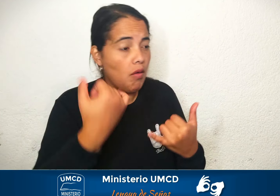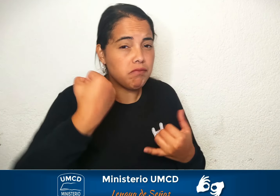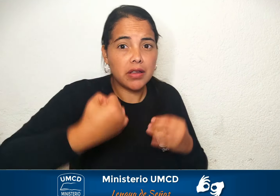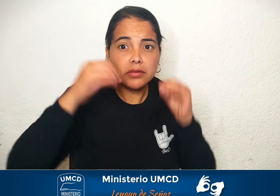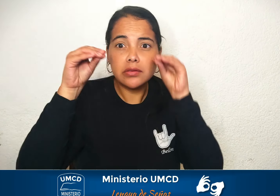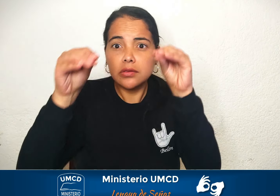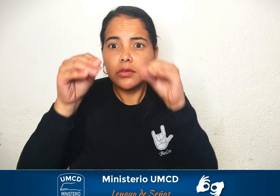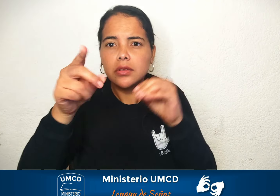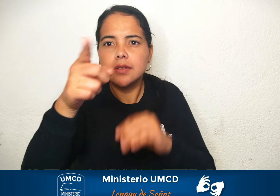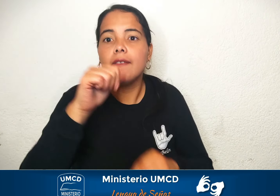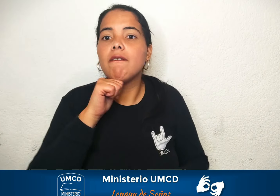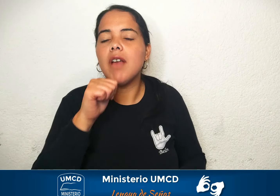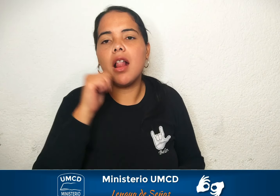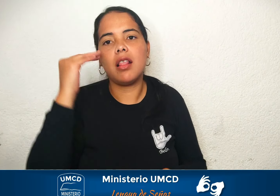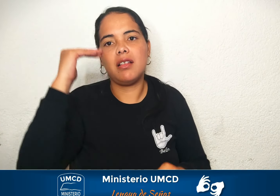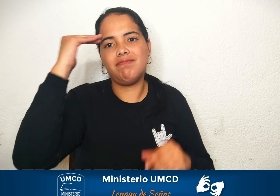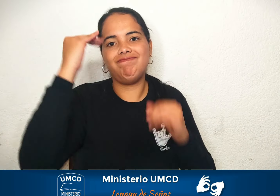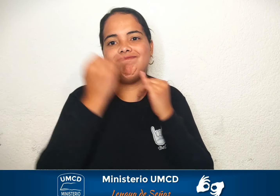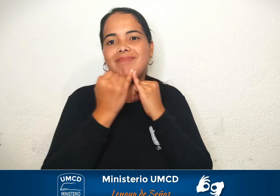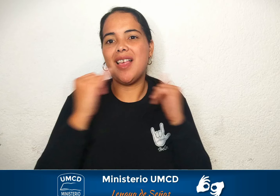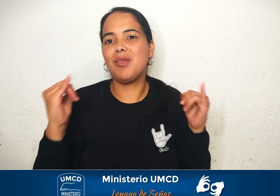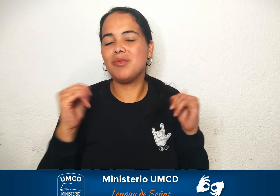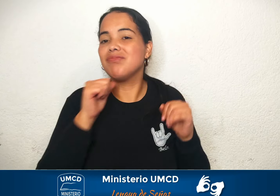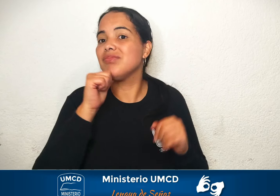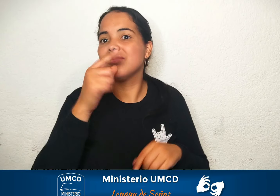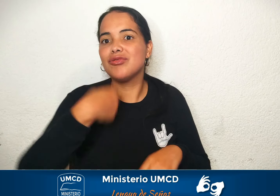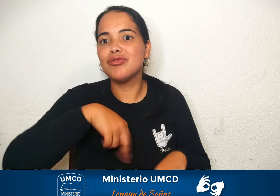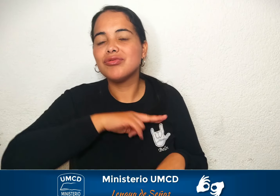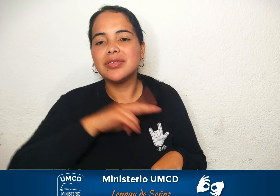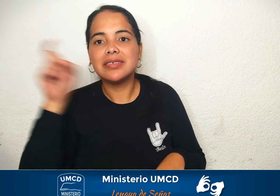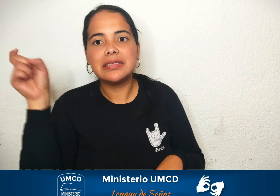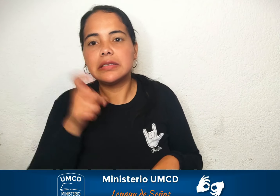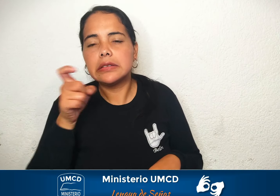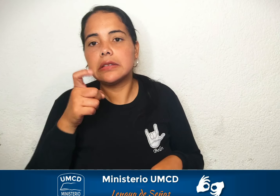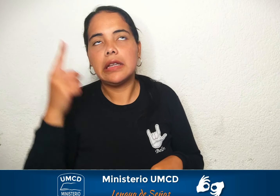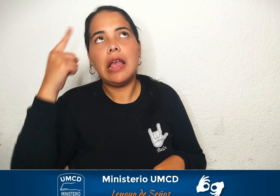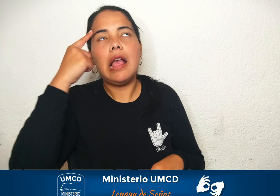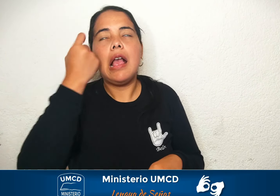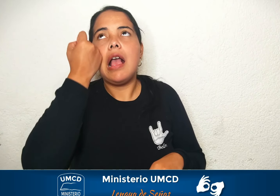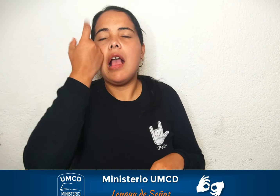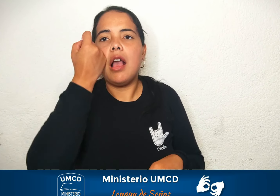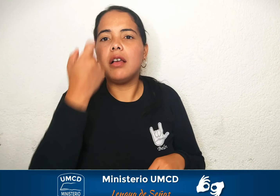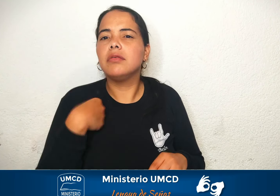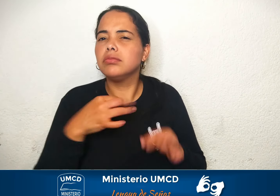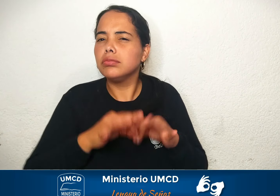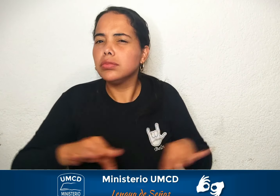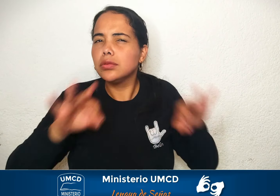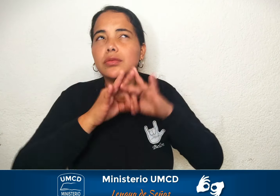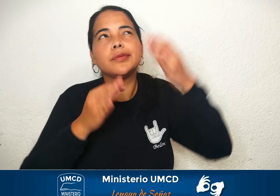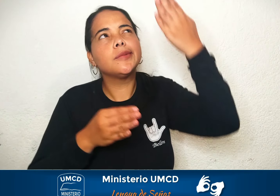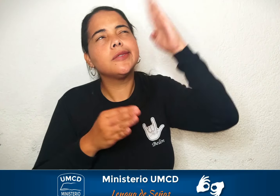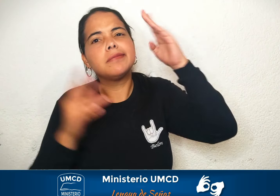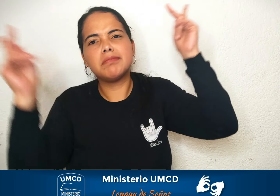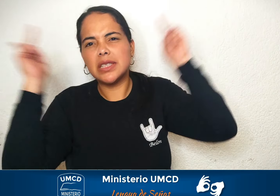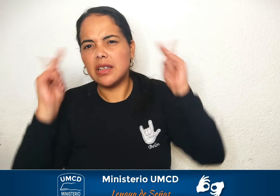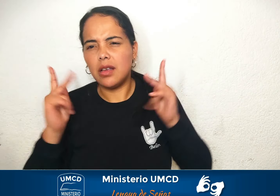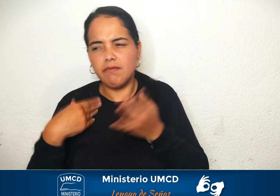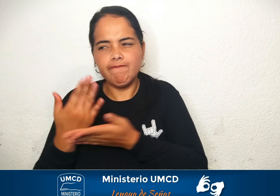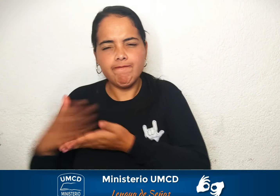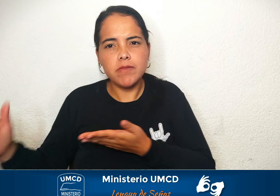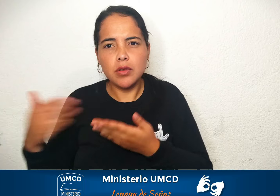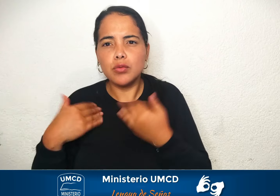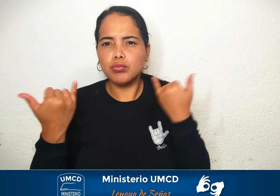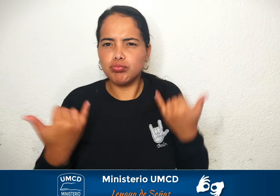Lamentablemente, es la falta de madurez la que se expresa a través de estas características que son generadas por el pecado